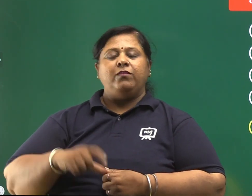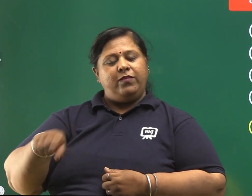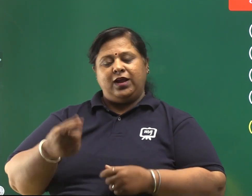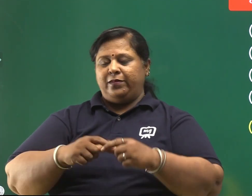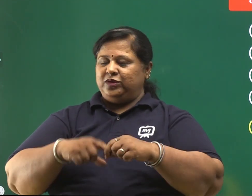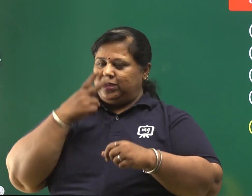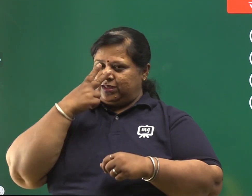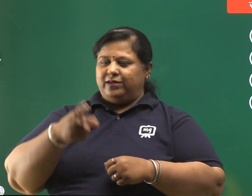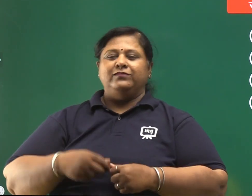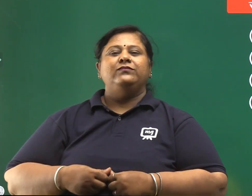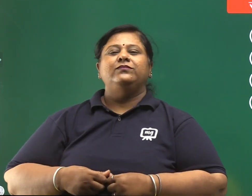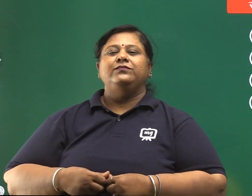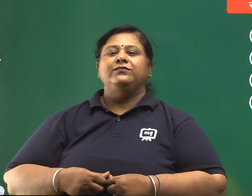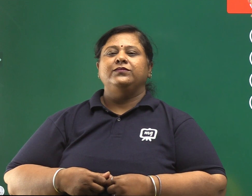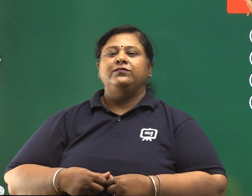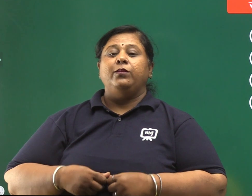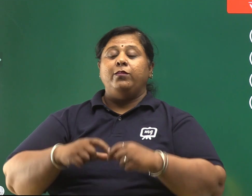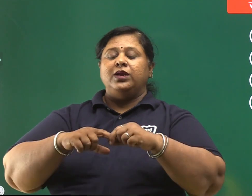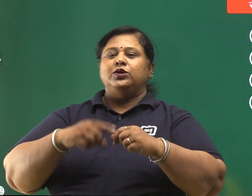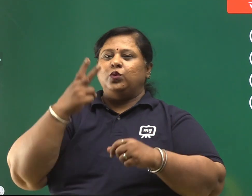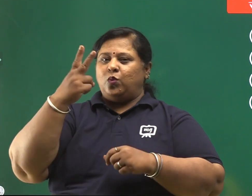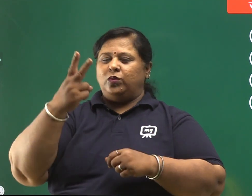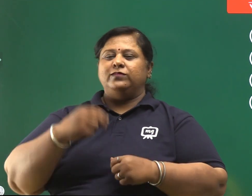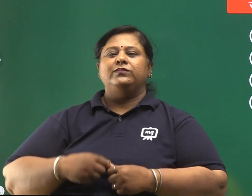आगे का प्रश्न देखते हैं। प्रश्न 2,